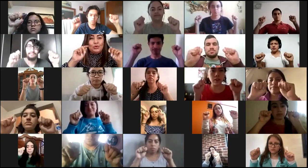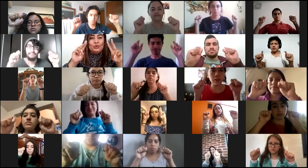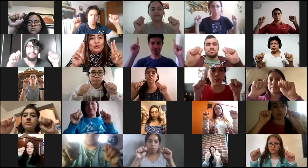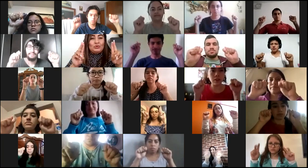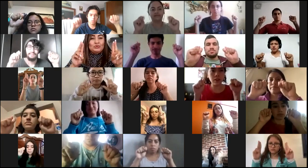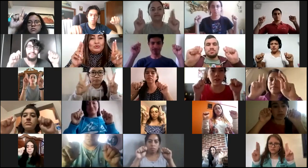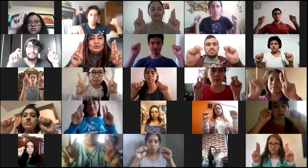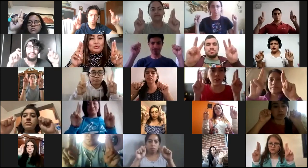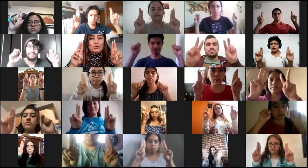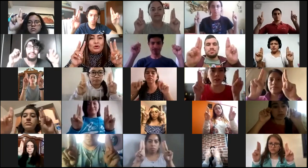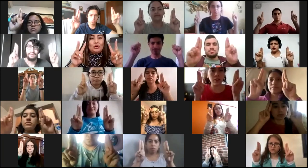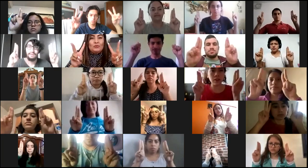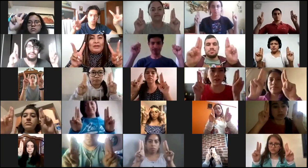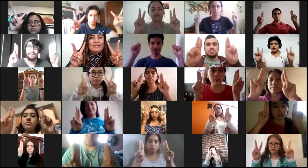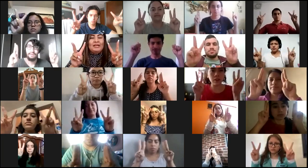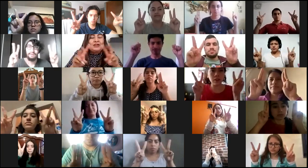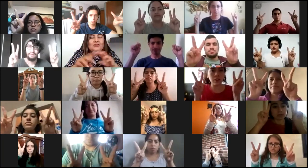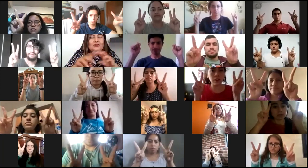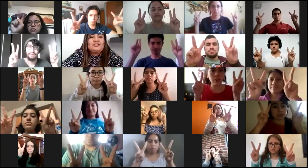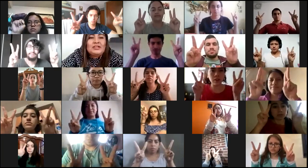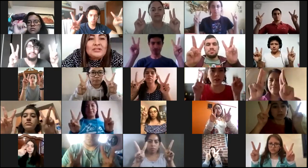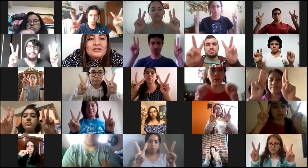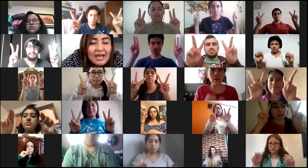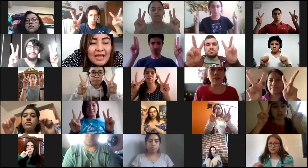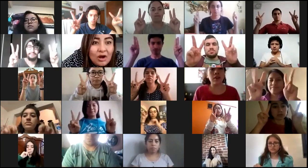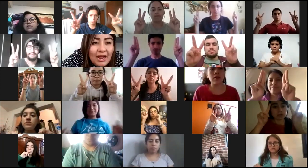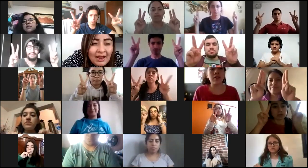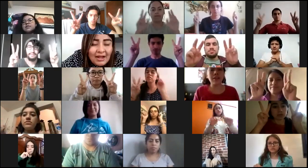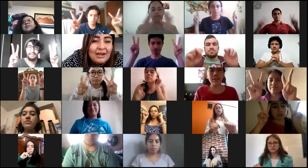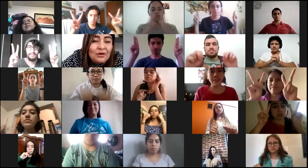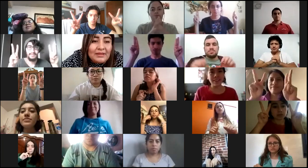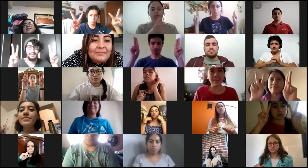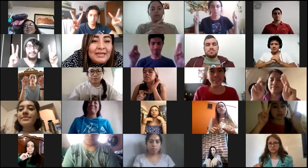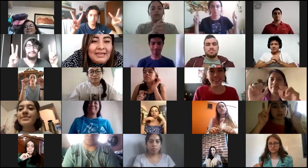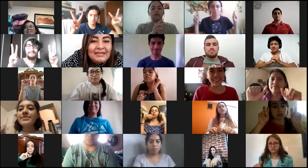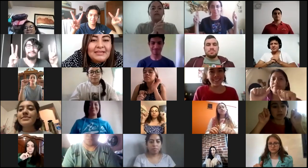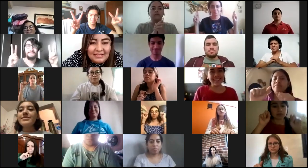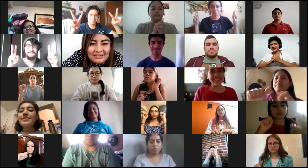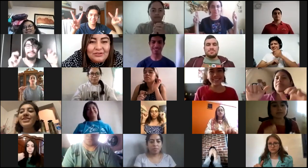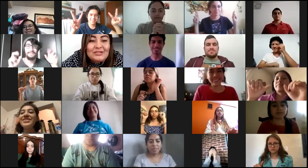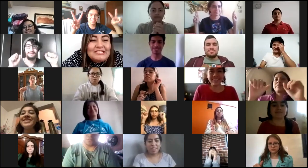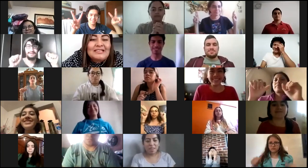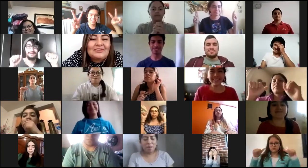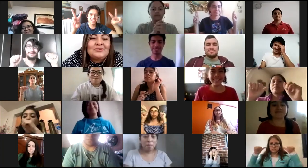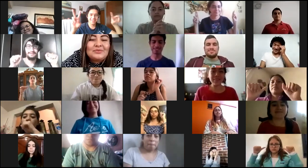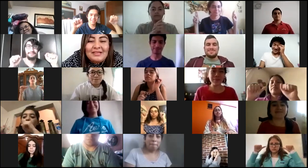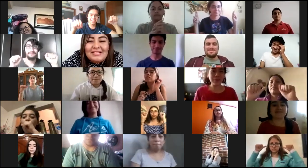U. V. Los veo solitos de la A a la V, ¿vale? Yo les voy diciendo. Si